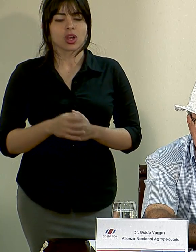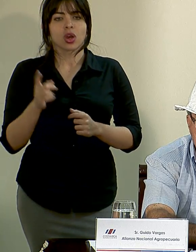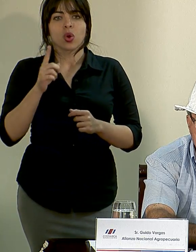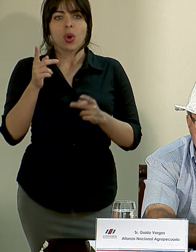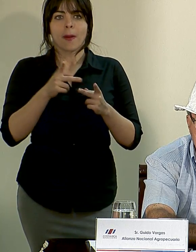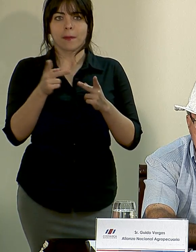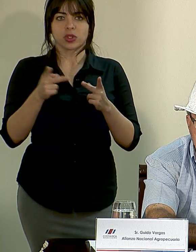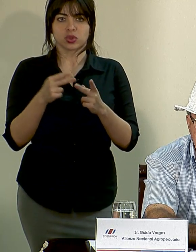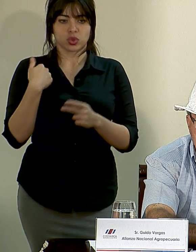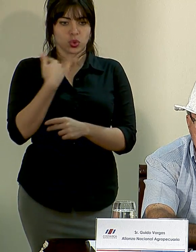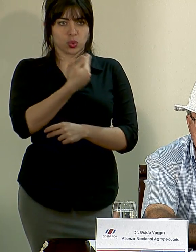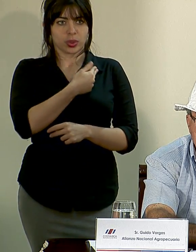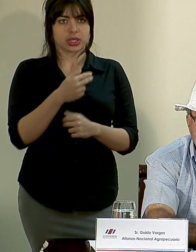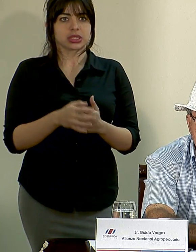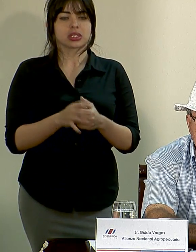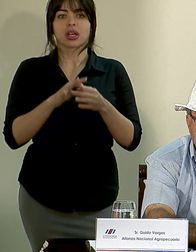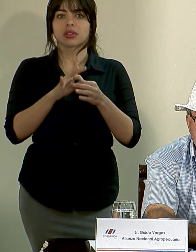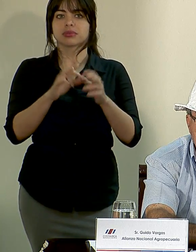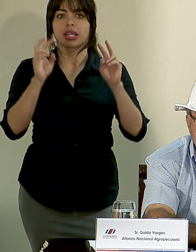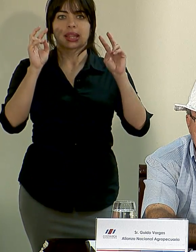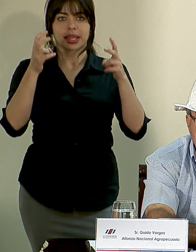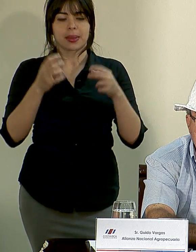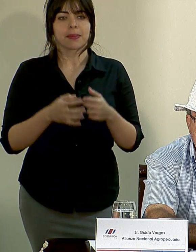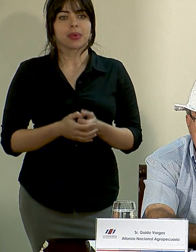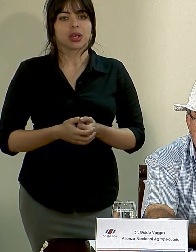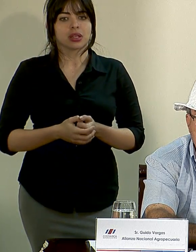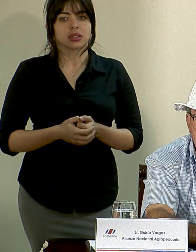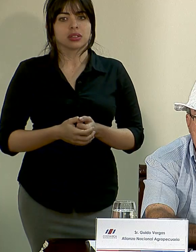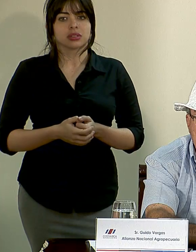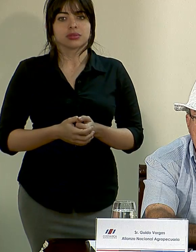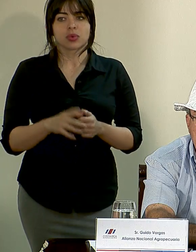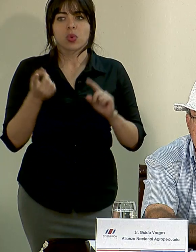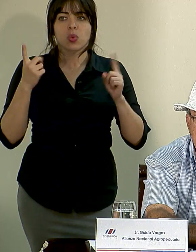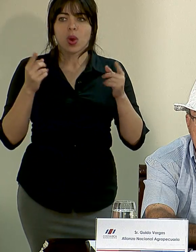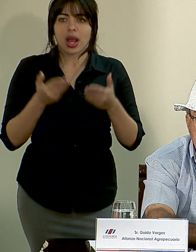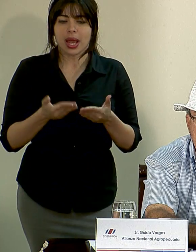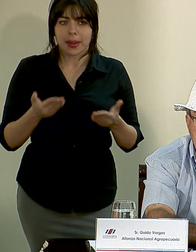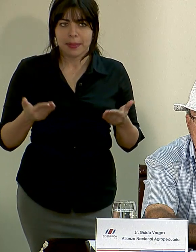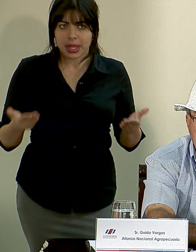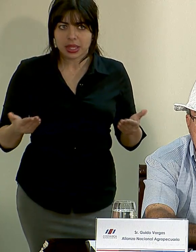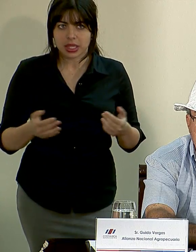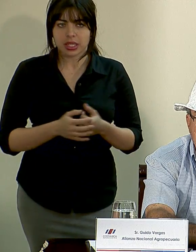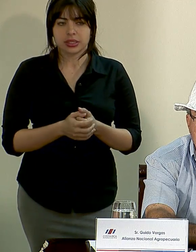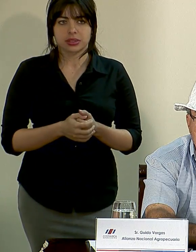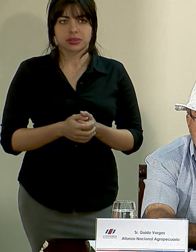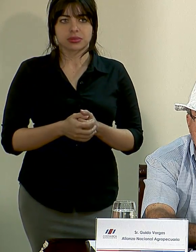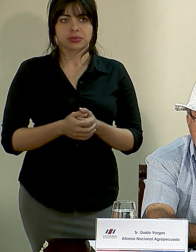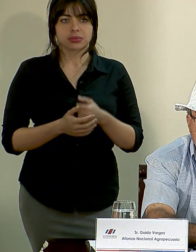posición nuestra en materia de herramientas